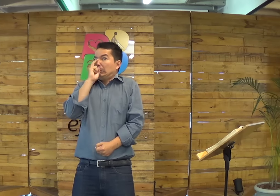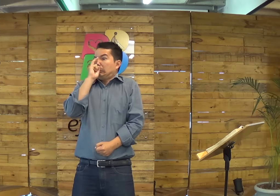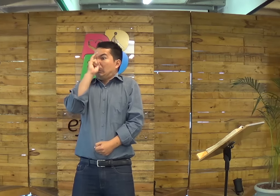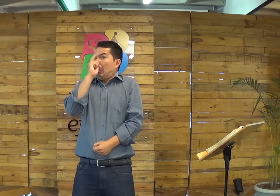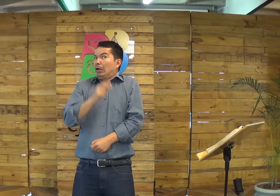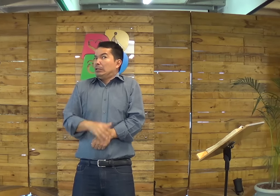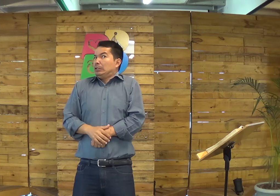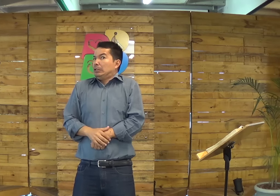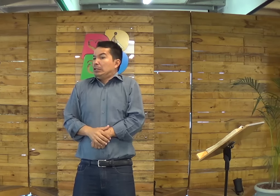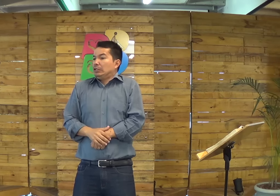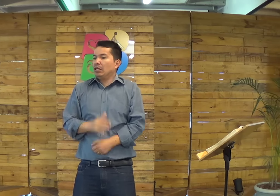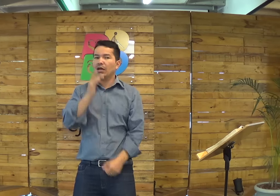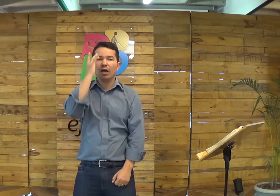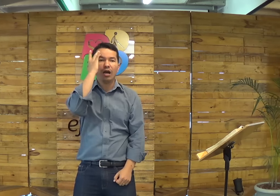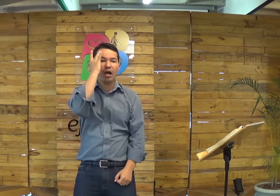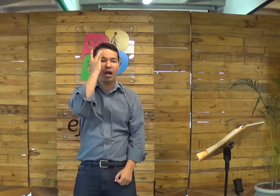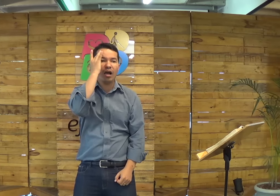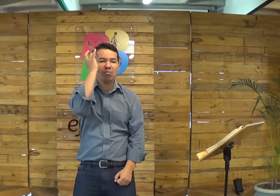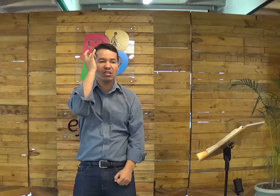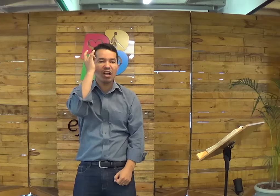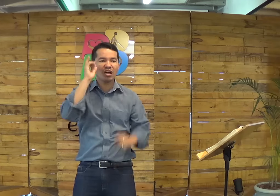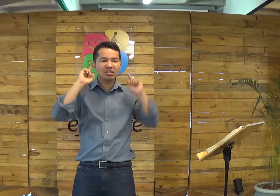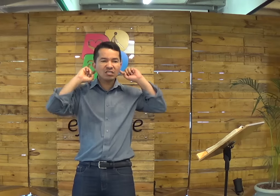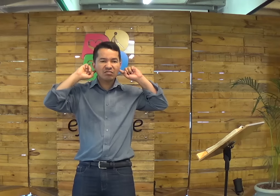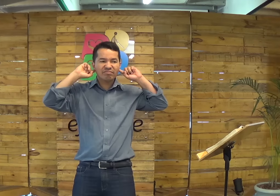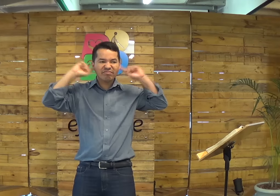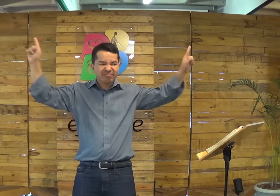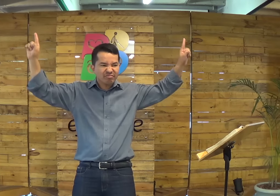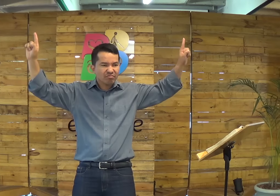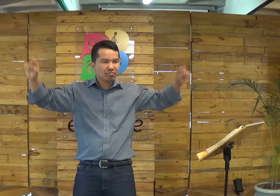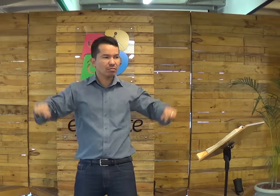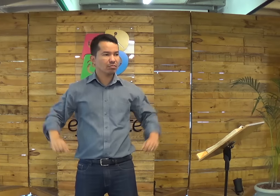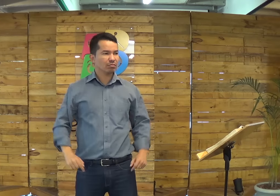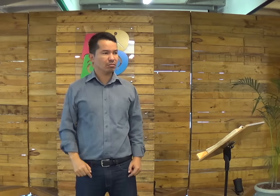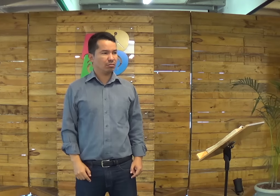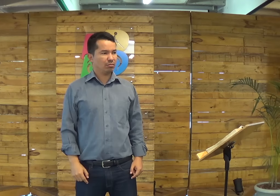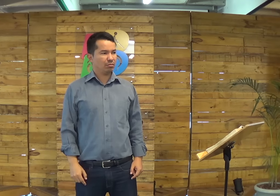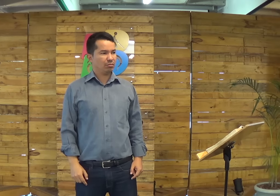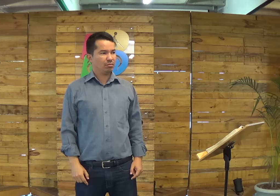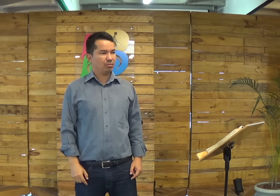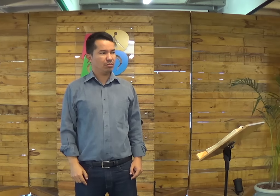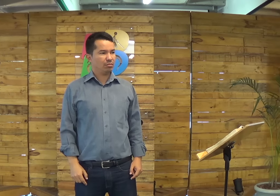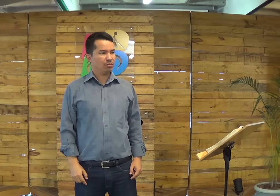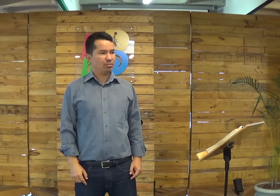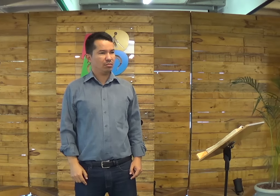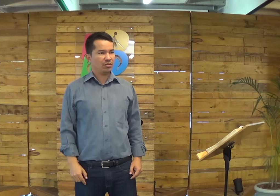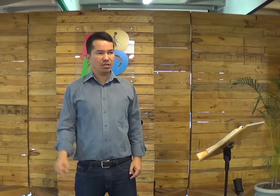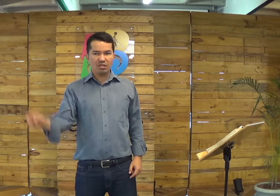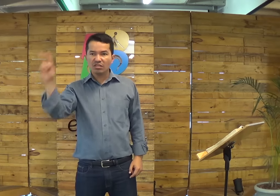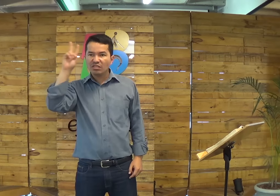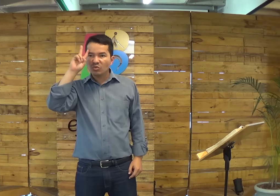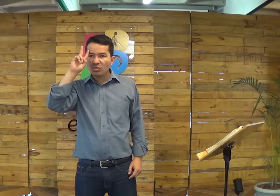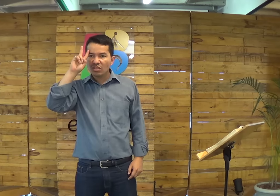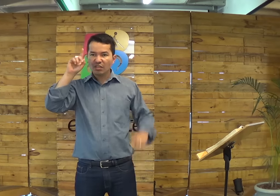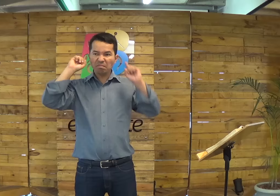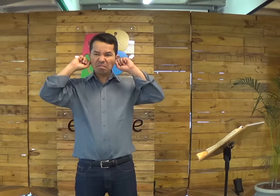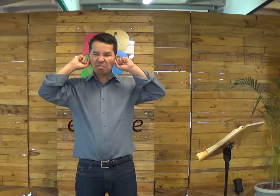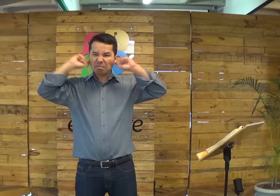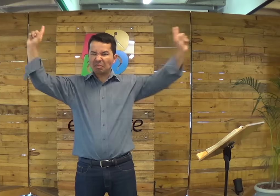pesado que forte o que ele falou né mas chega amanhã hum esqueceu chega segunda